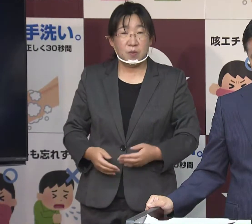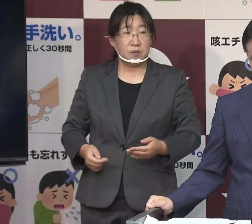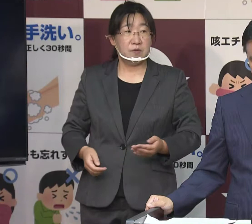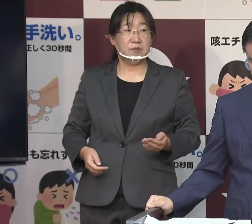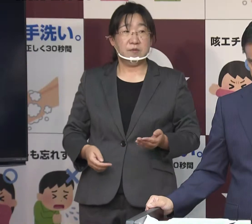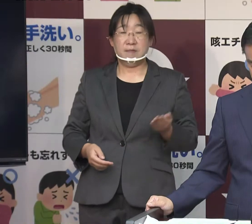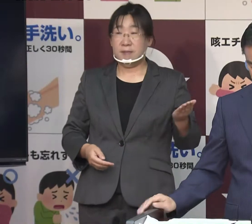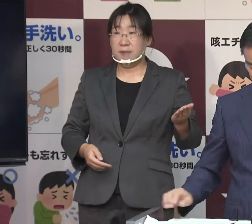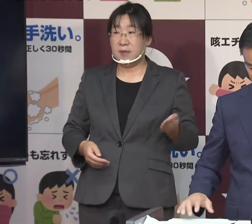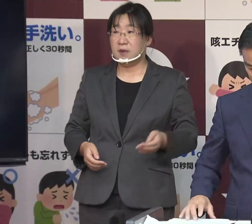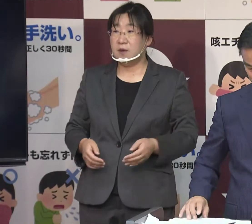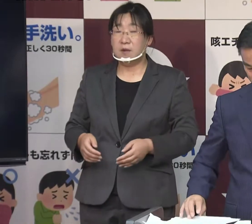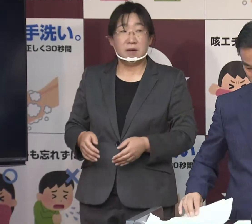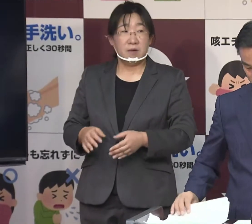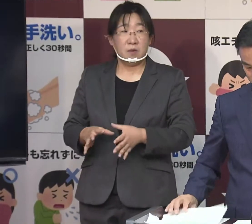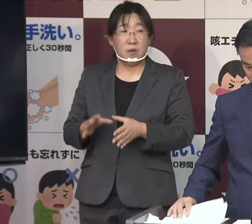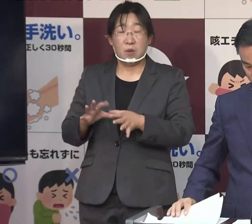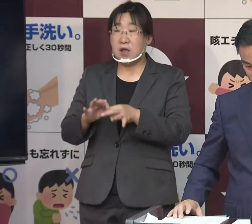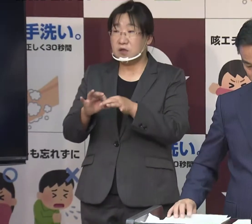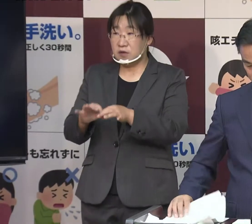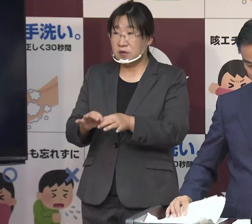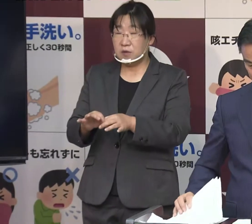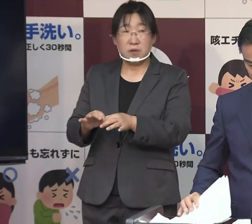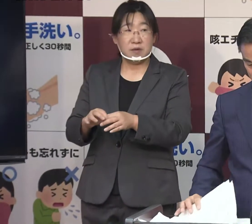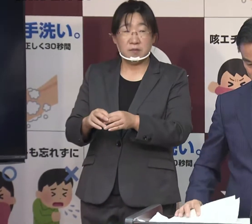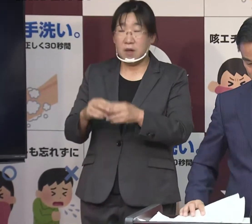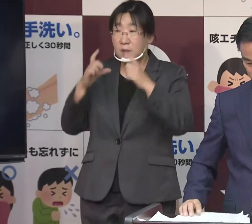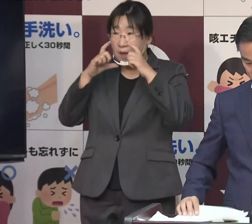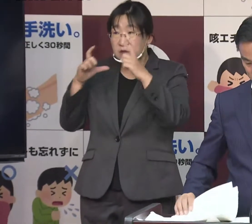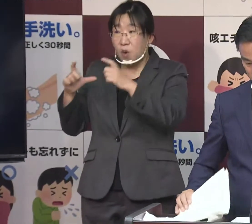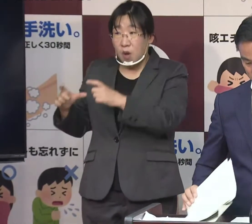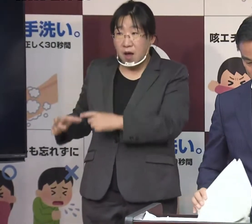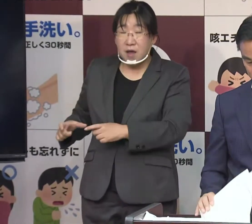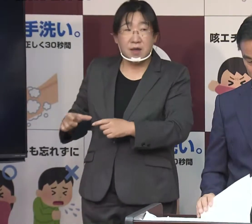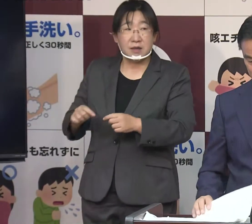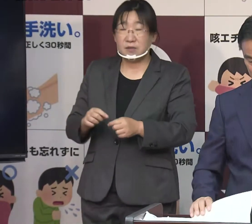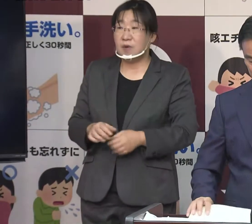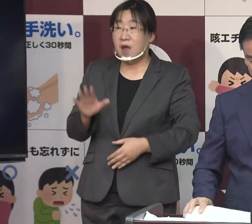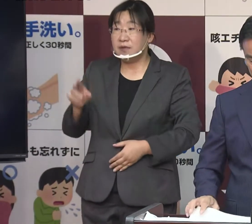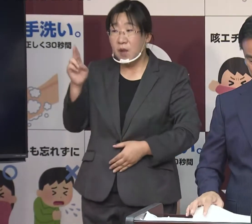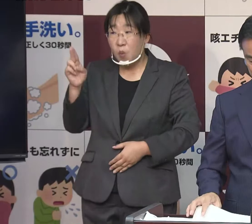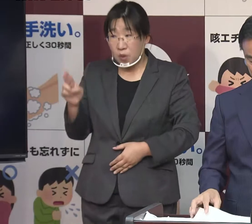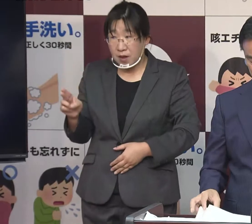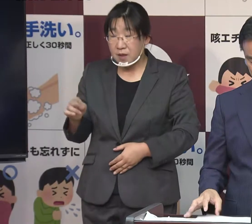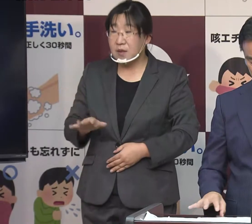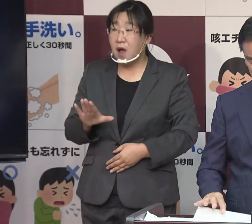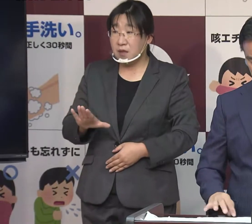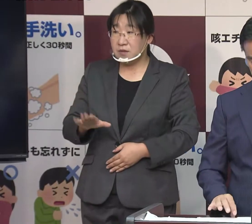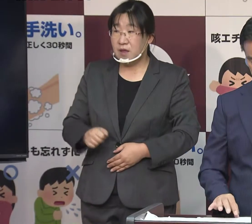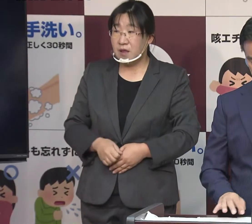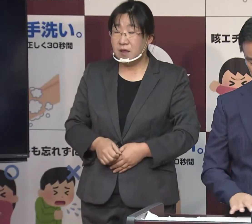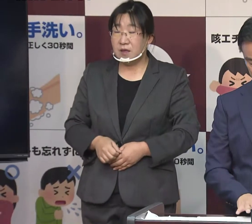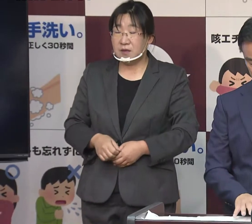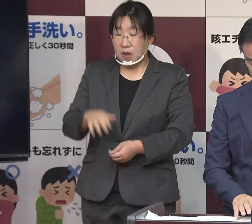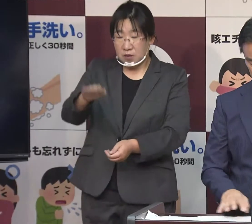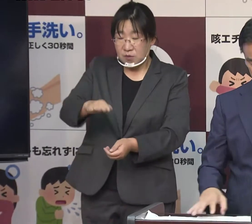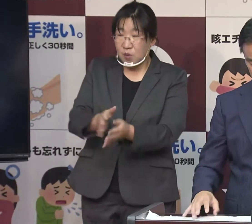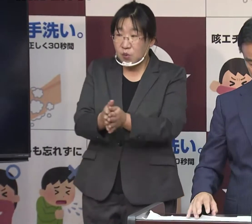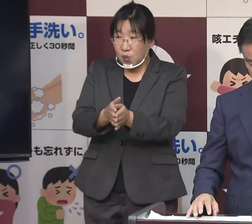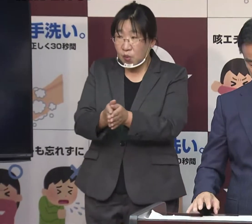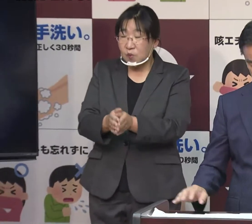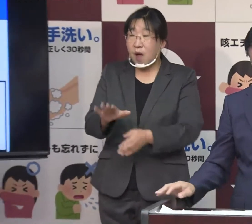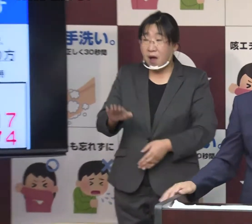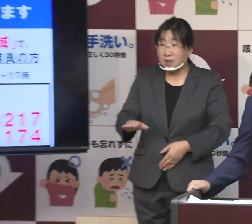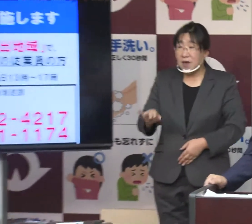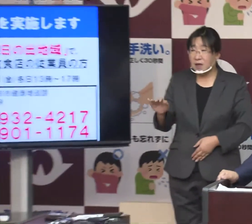これについて、これまでもレクリもしましたが、マスクを外している時もあったようです。まあ、消毒をしたりと努めているところもあった